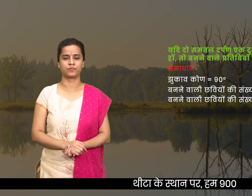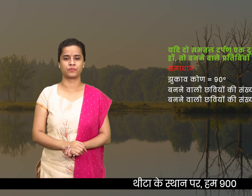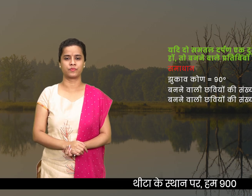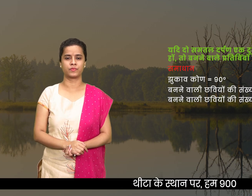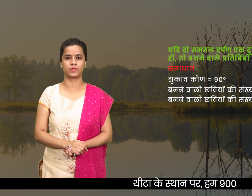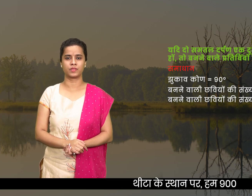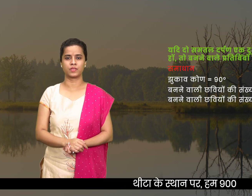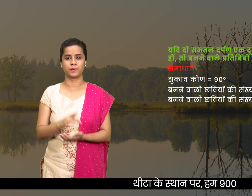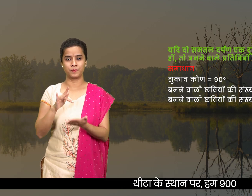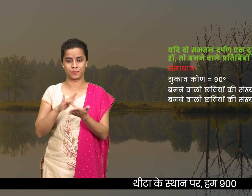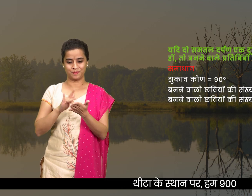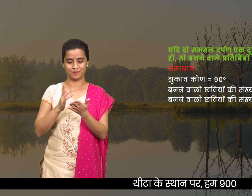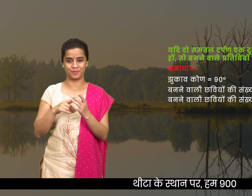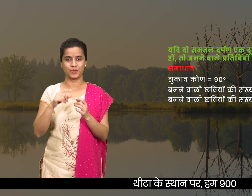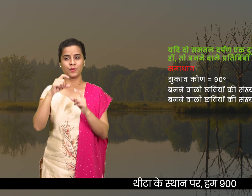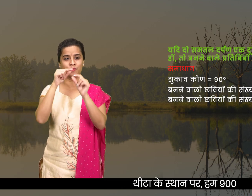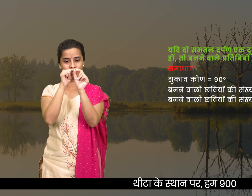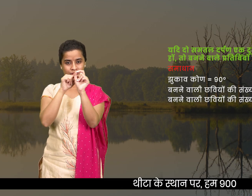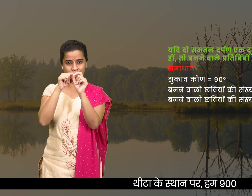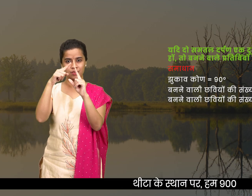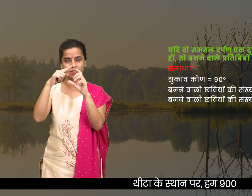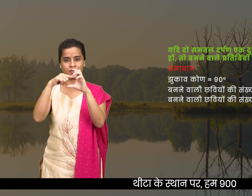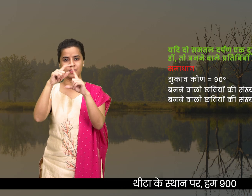थीटा के स्थान पर हम 900